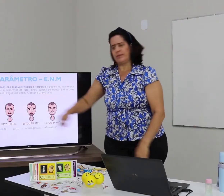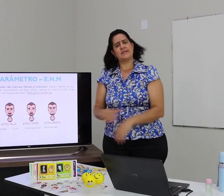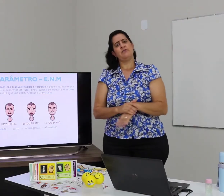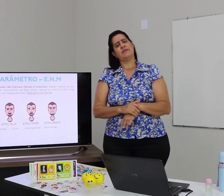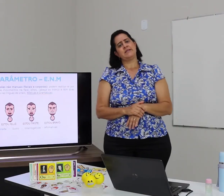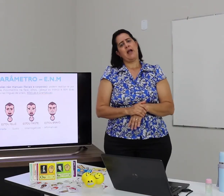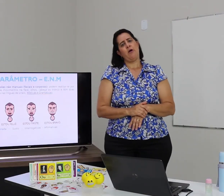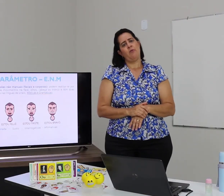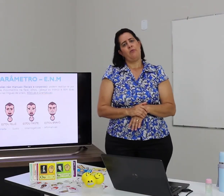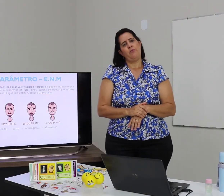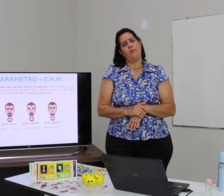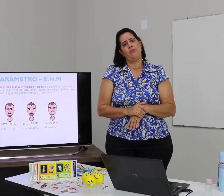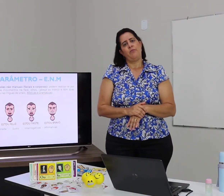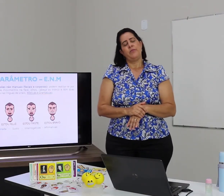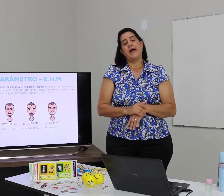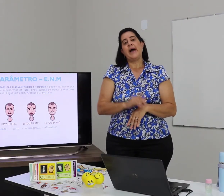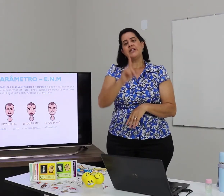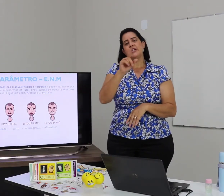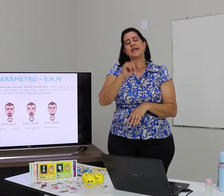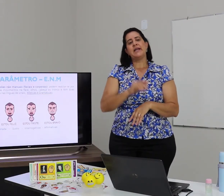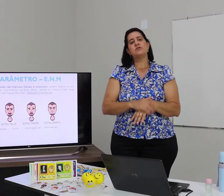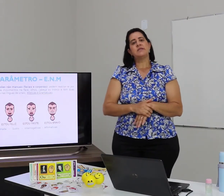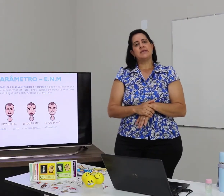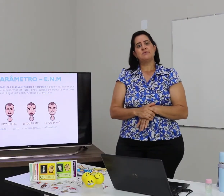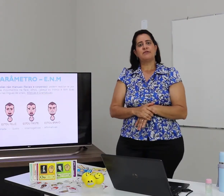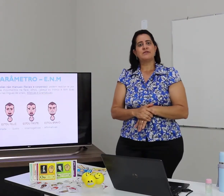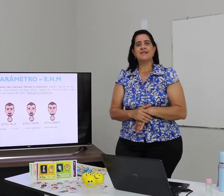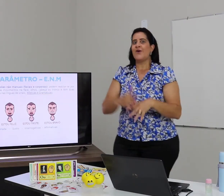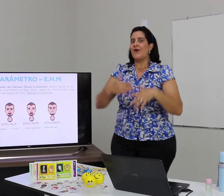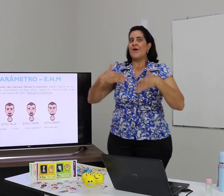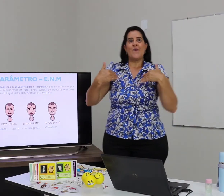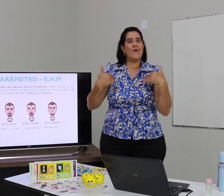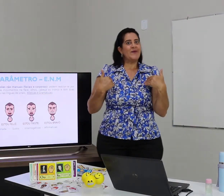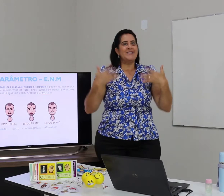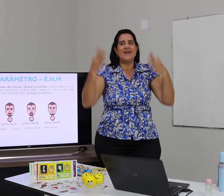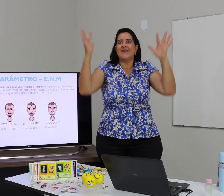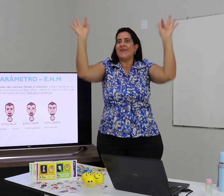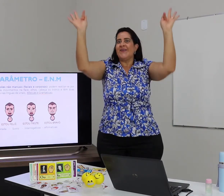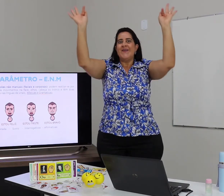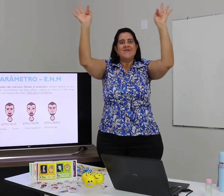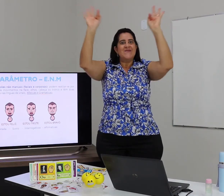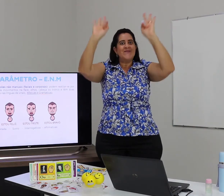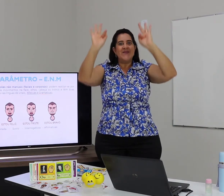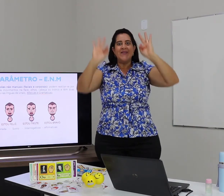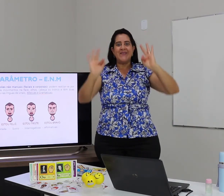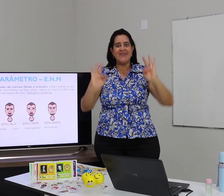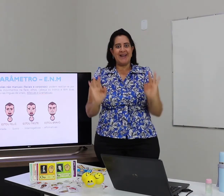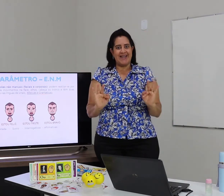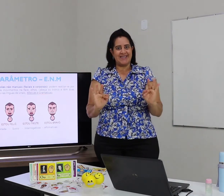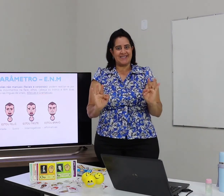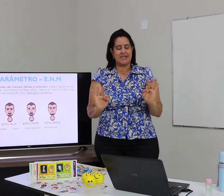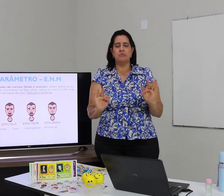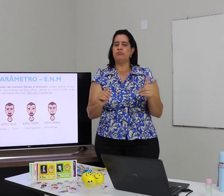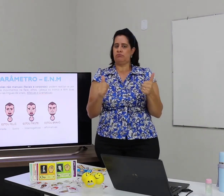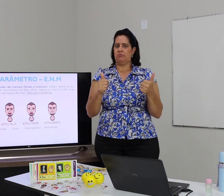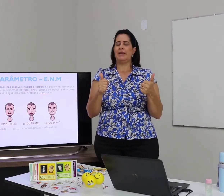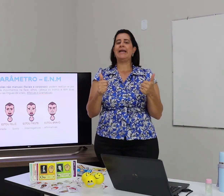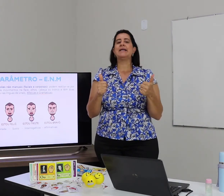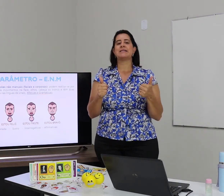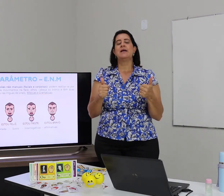expressão facial? Adiantaria eu dizer assim para vocês, olha, hoje eu estou muito feliz. Beleza?